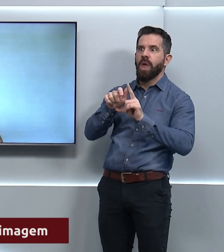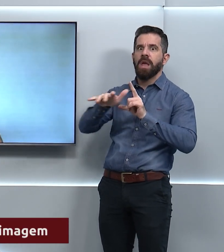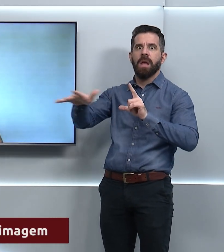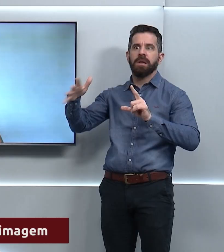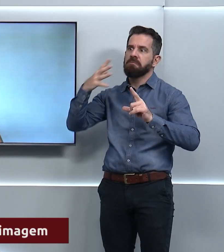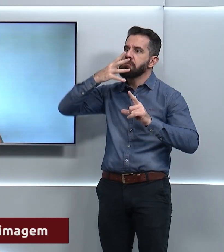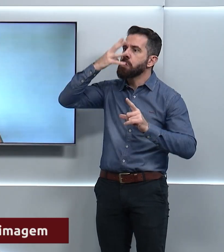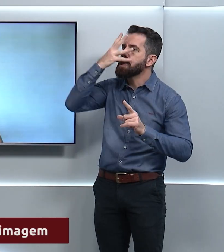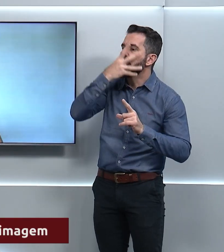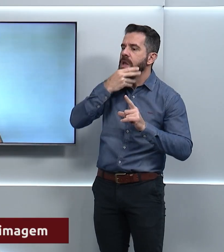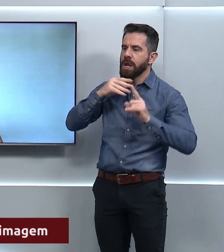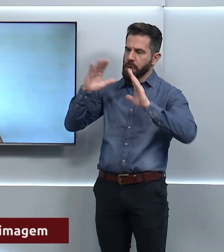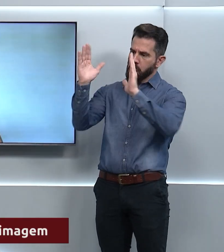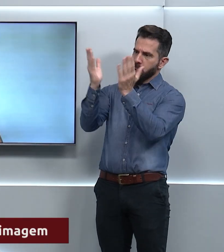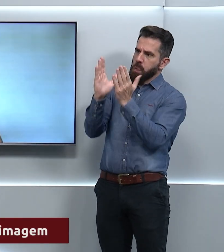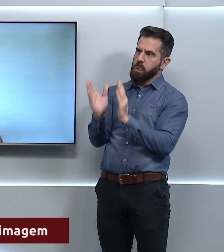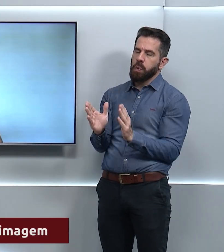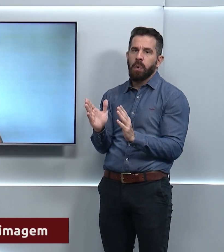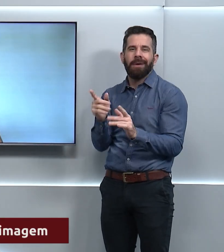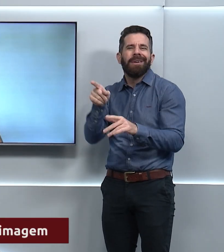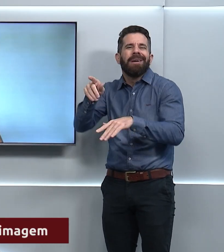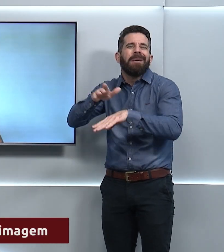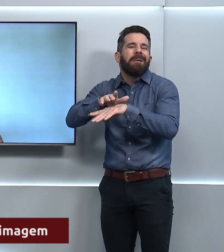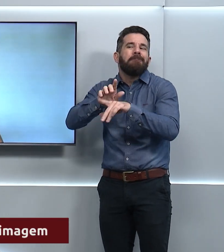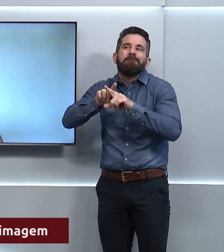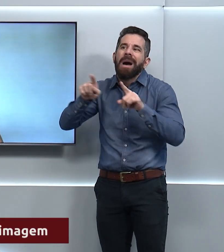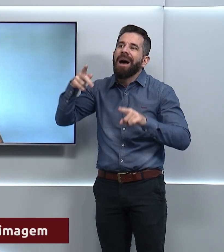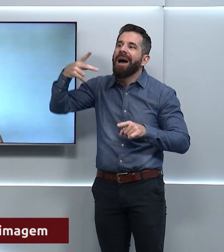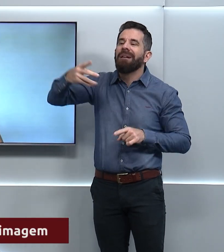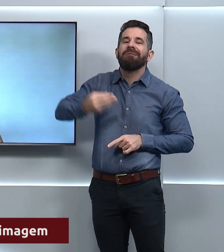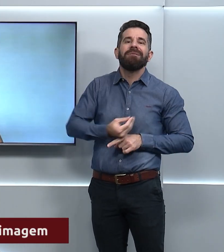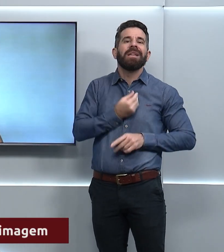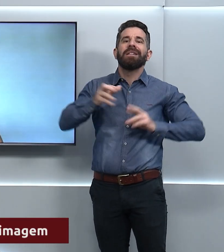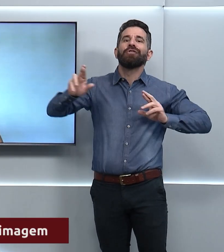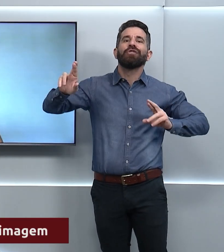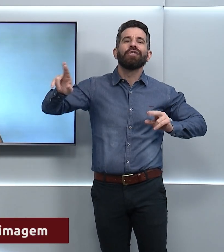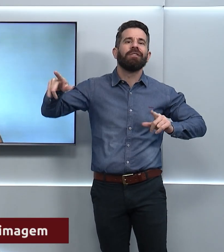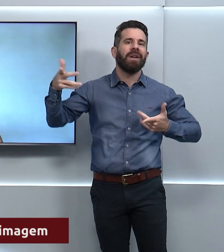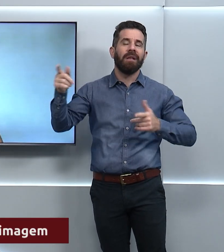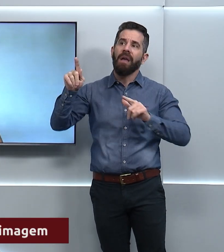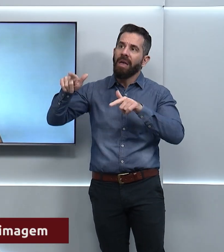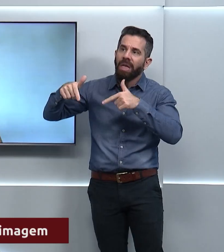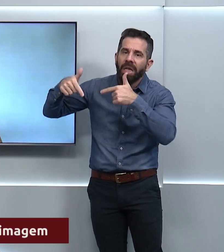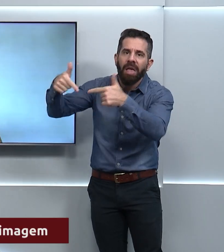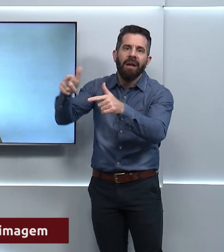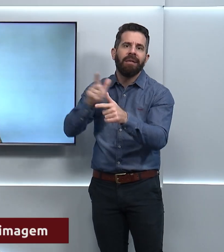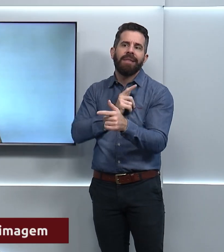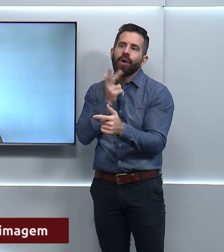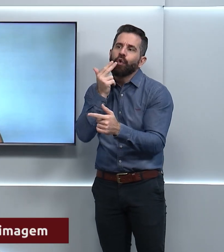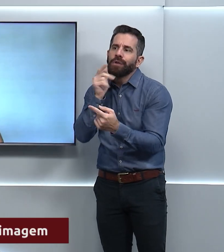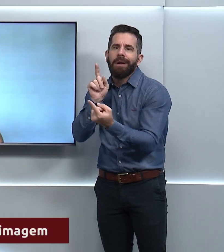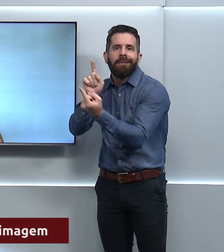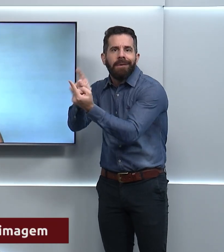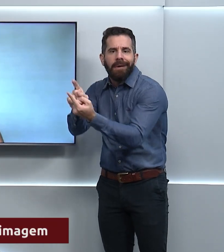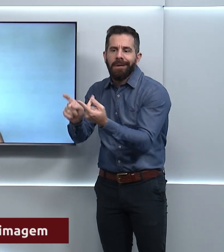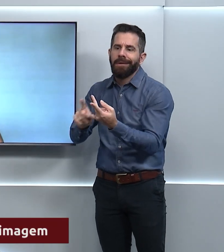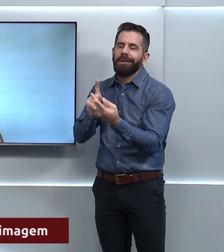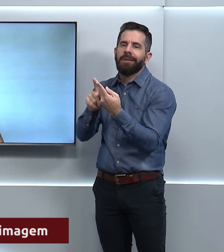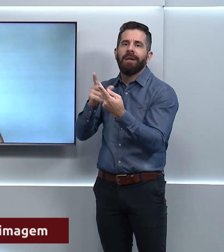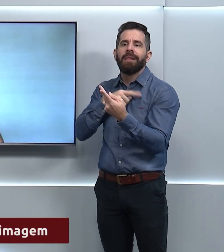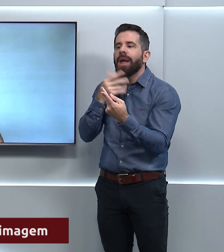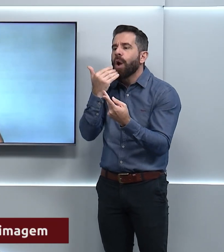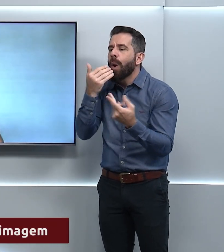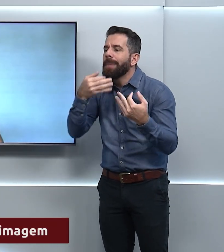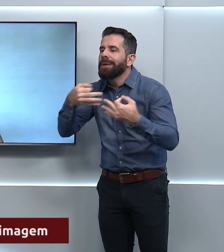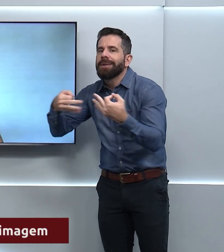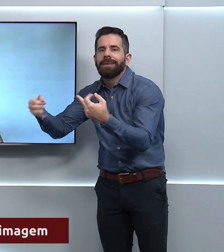redes sociais, que vive para aquilo, né, que se dedica a atividades físicas, dietas, acompanhamentos de uma forma que a maior parte de nós